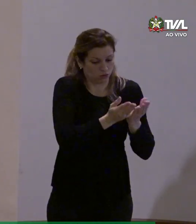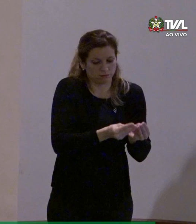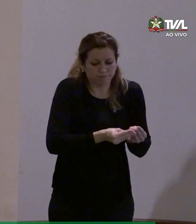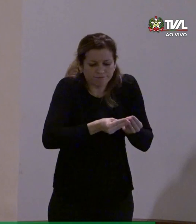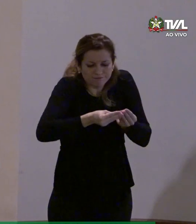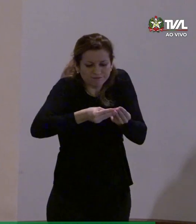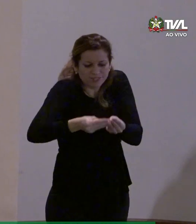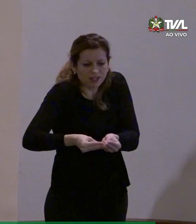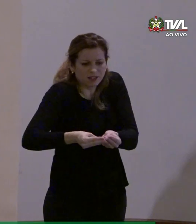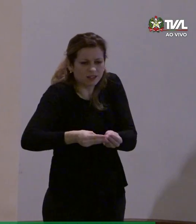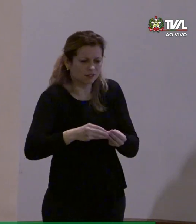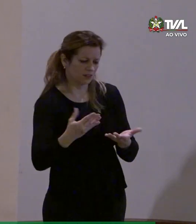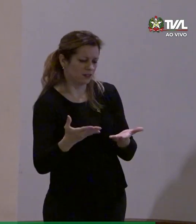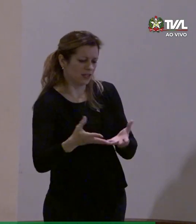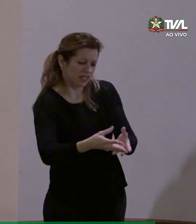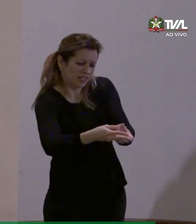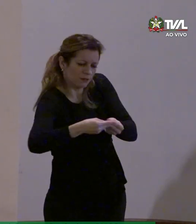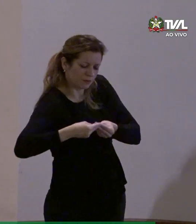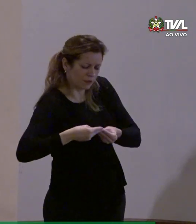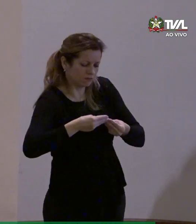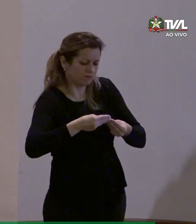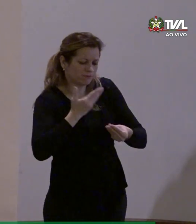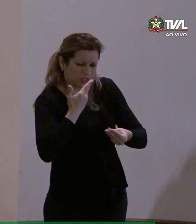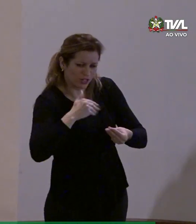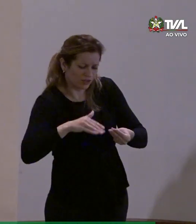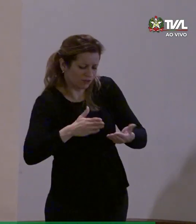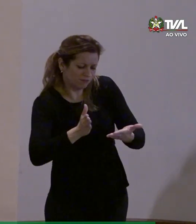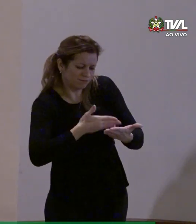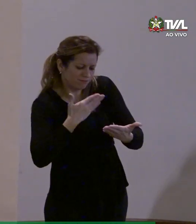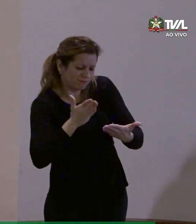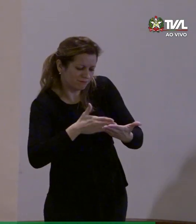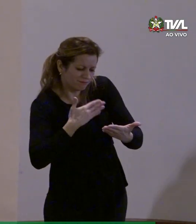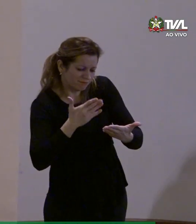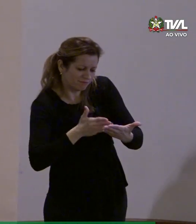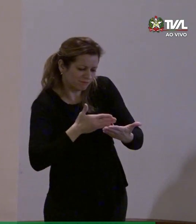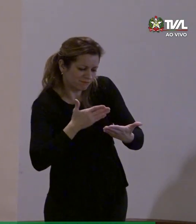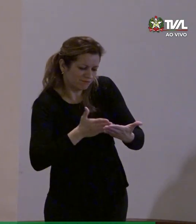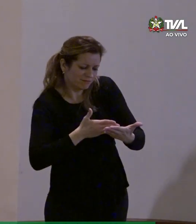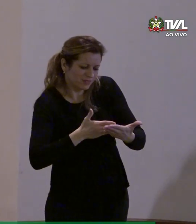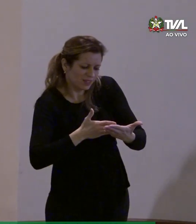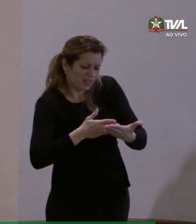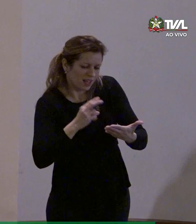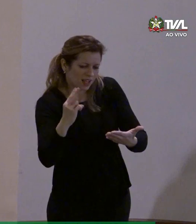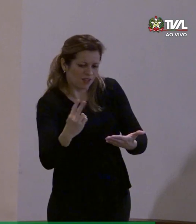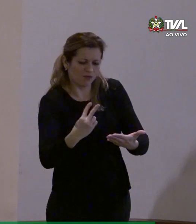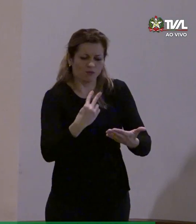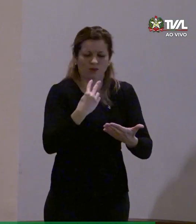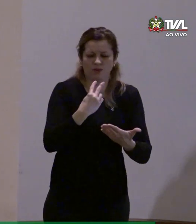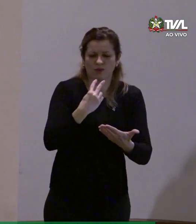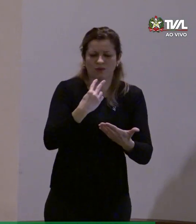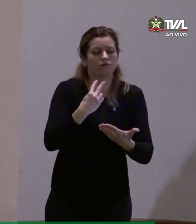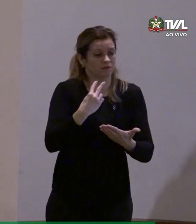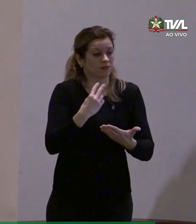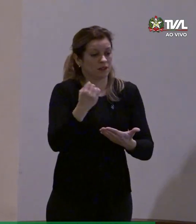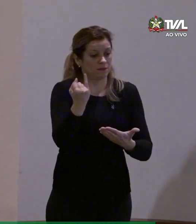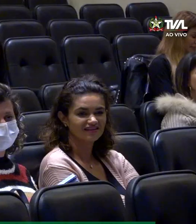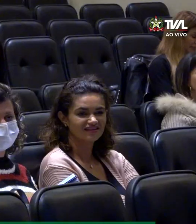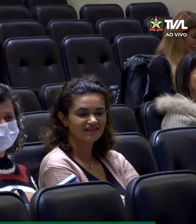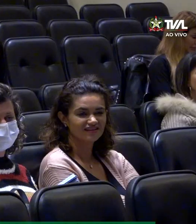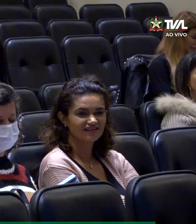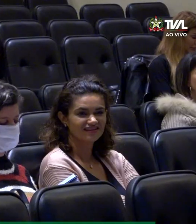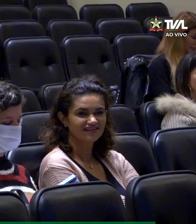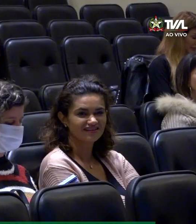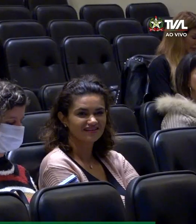a criança começou a folhear Ele olhou para mim e disse assim entende eu assim que bom que você é